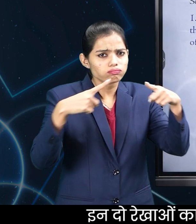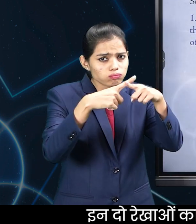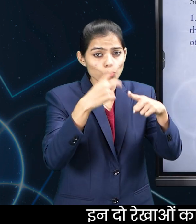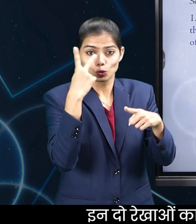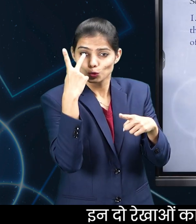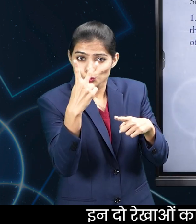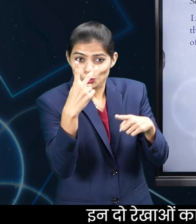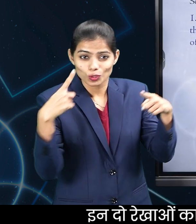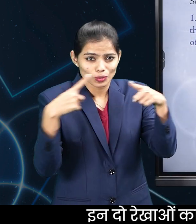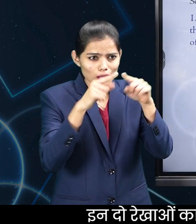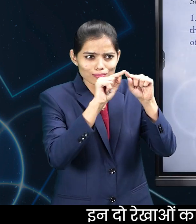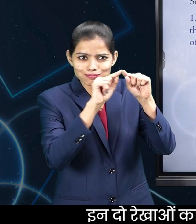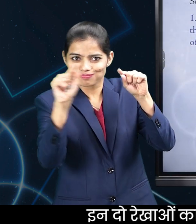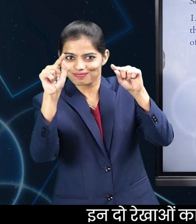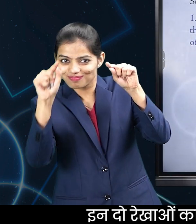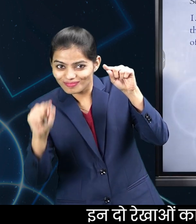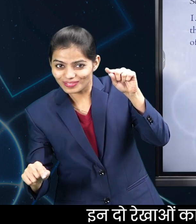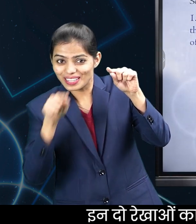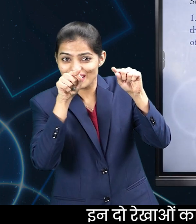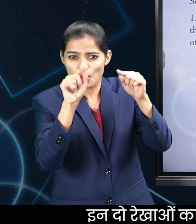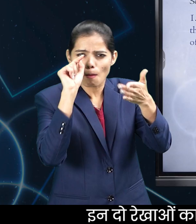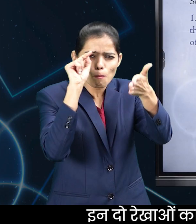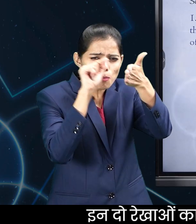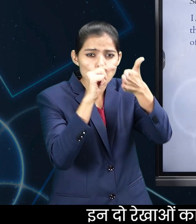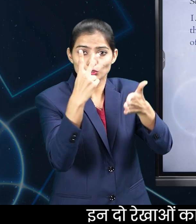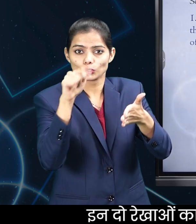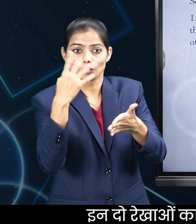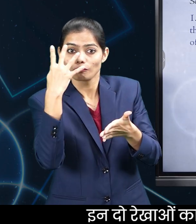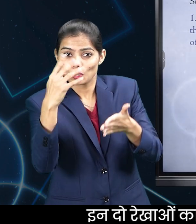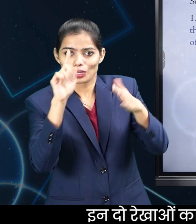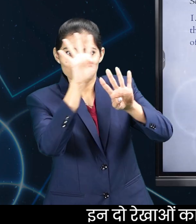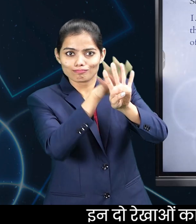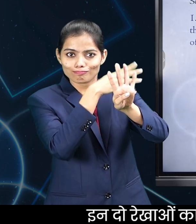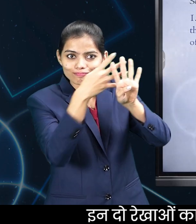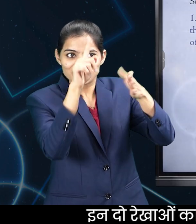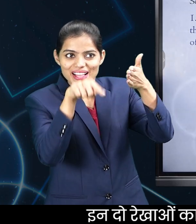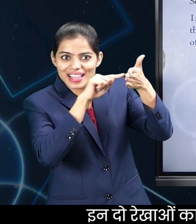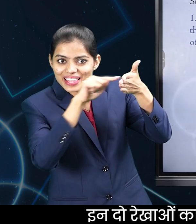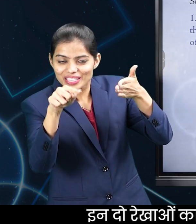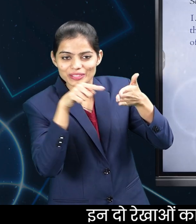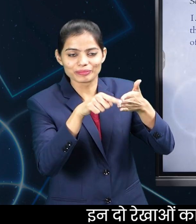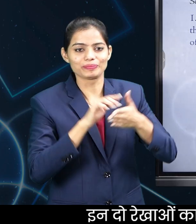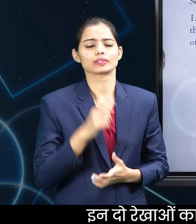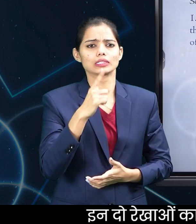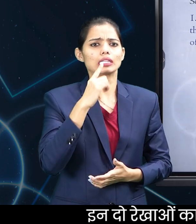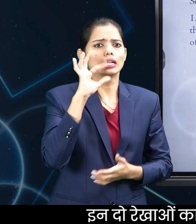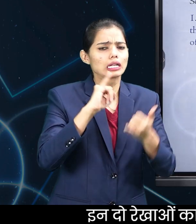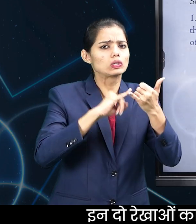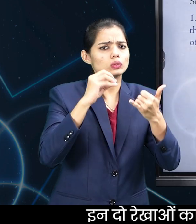इन दो रेखाओं का प्रतिच्छेद कार्य तल में 2.4 की स्थिति है।